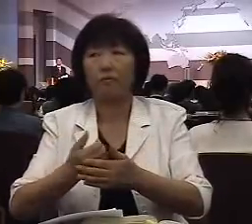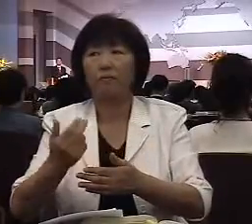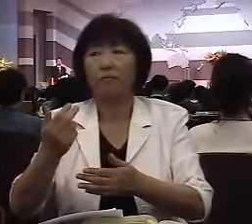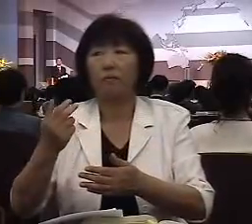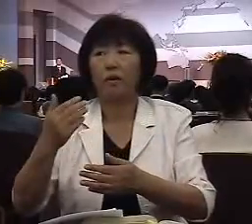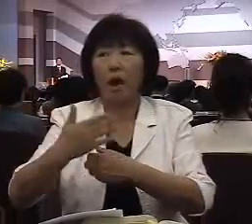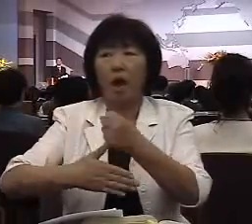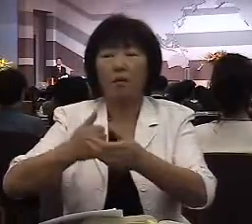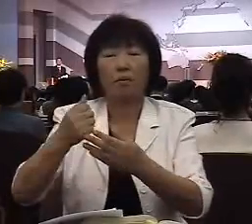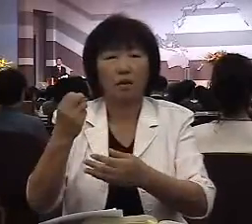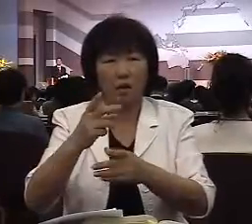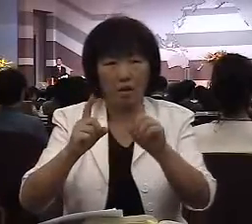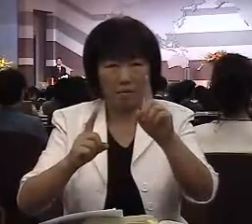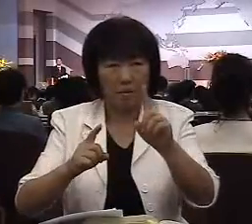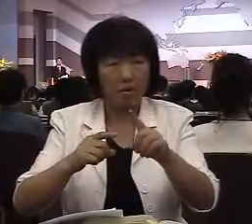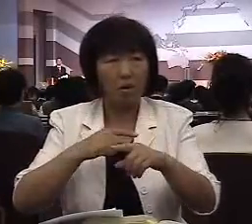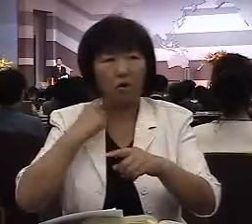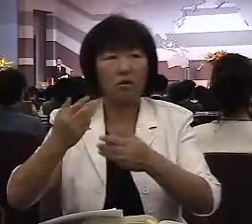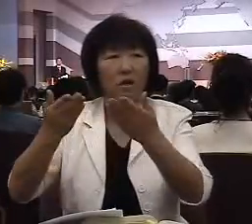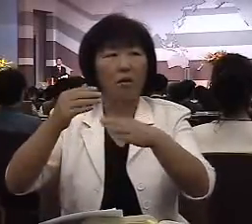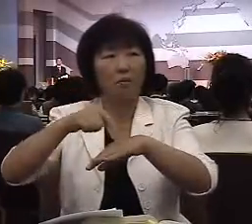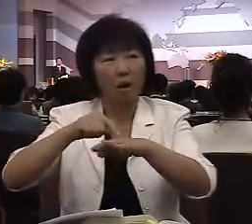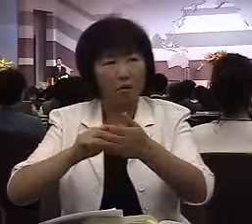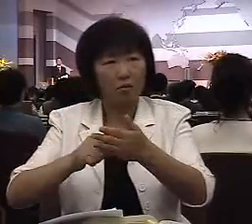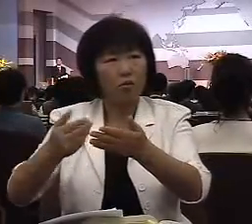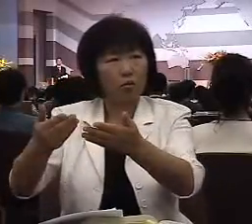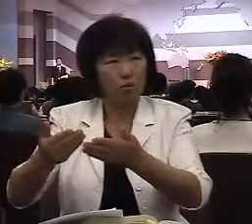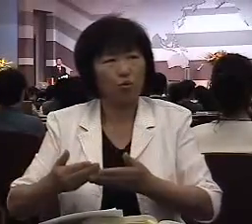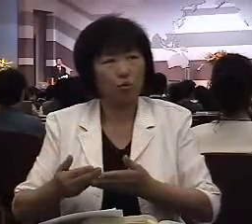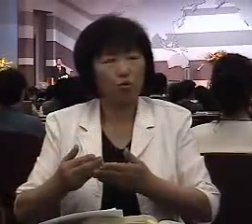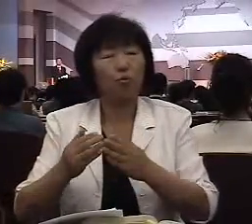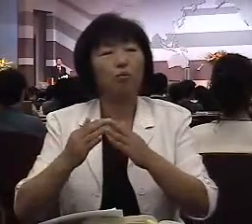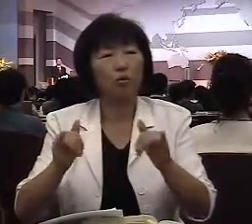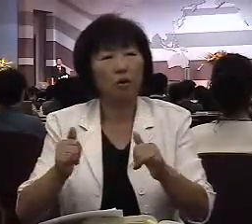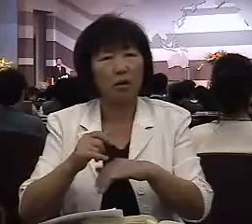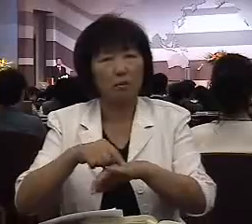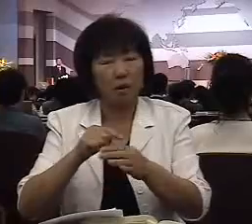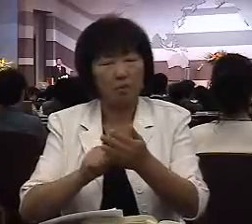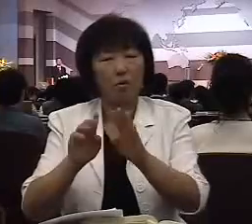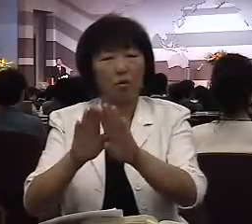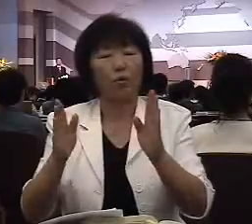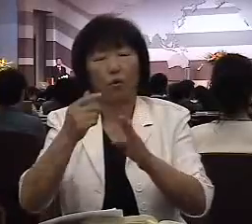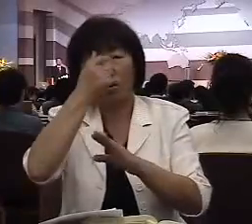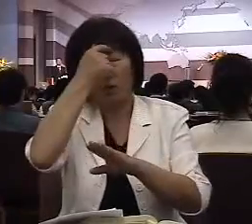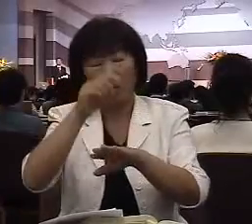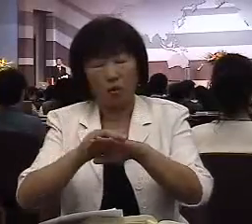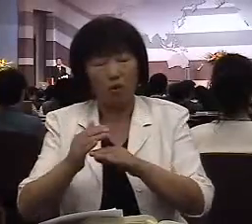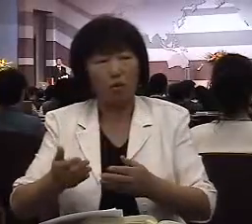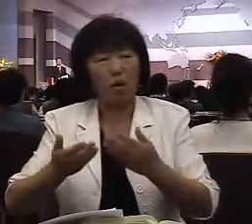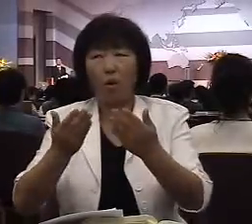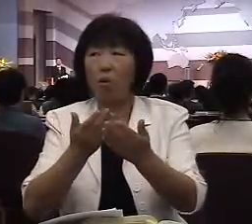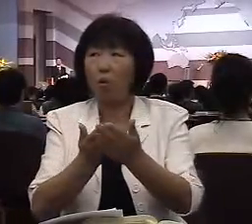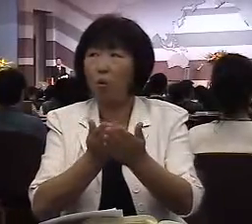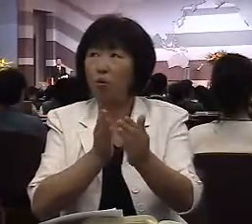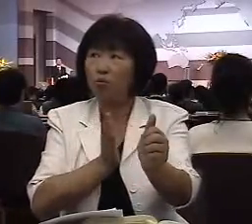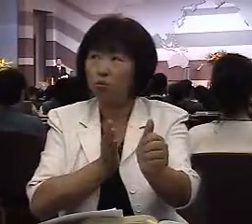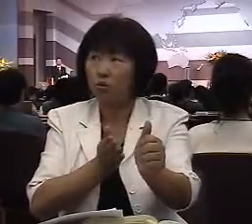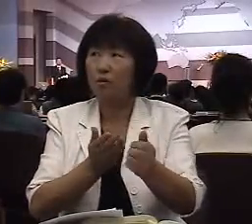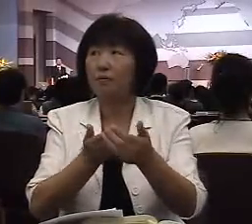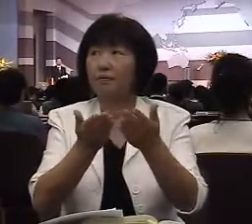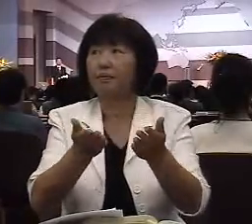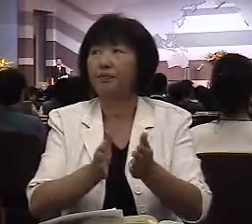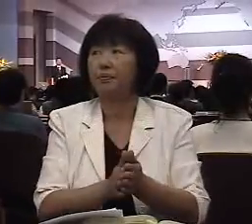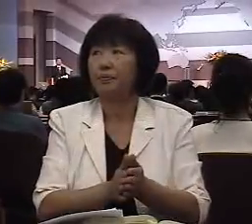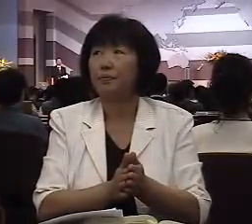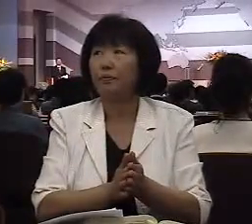하나님께서 다시 한번 헌신의 마음을 주시는 분들에게 정말 마음을 열고 기도해 주십사 하고 부탁을 드립니다. 그리고